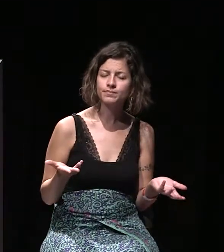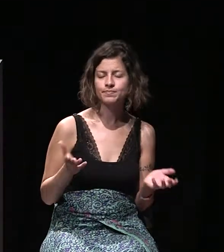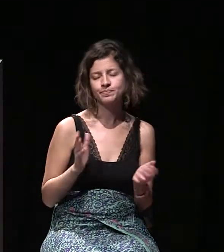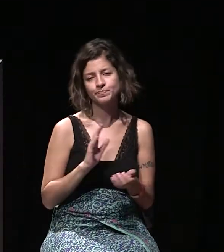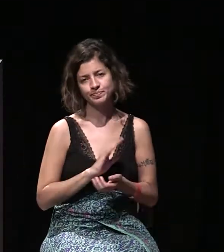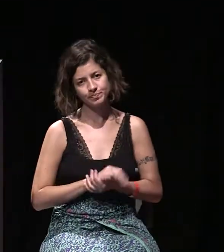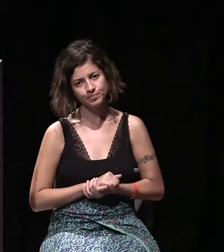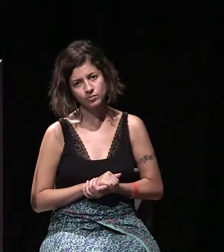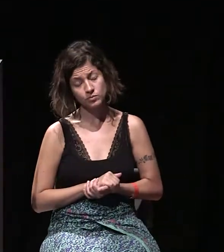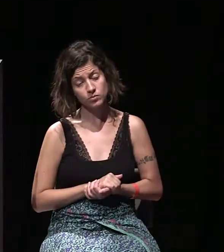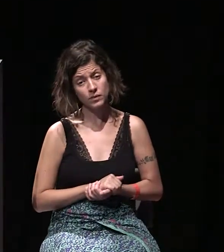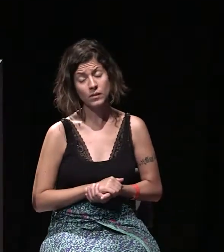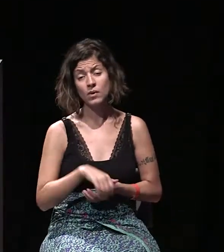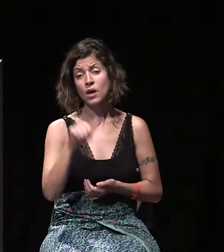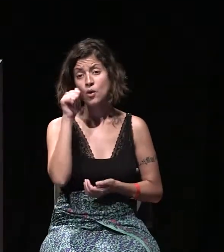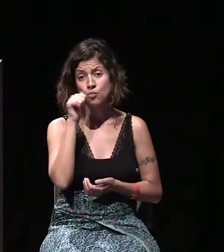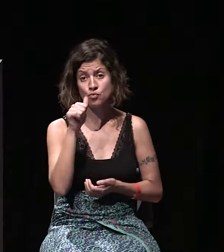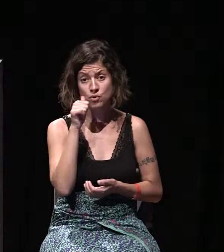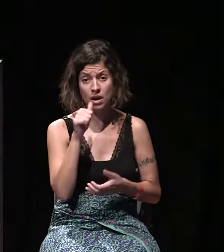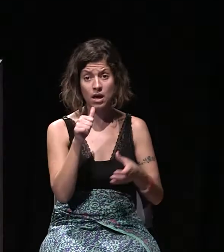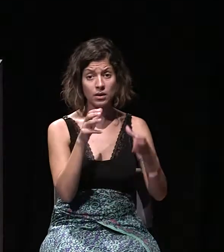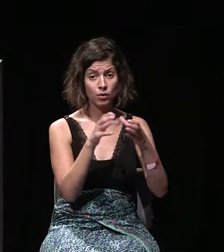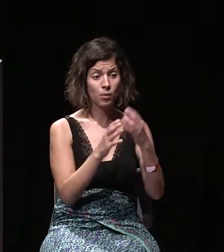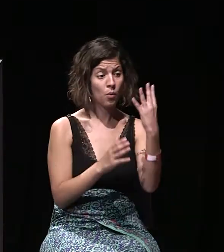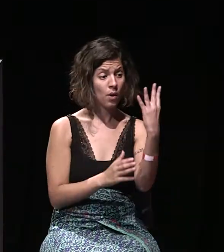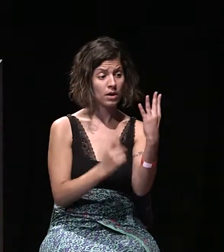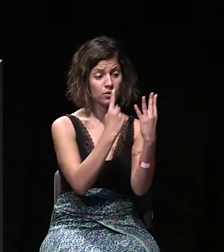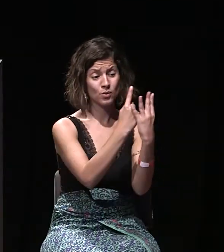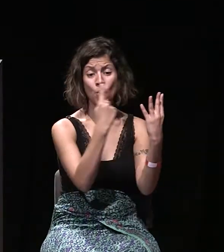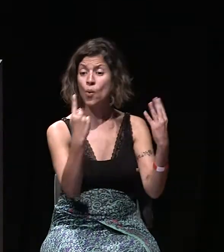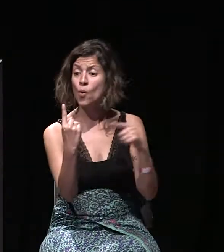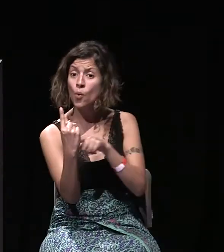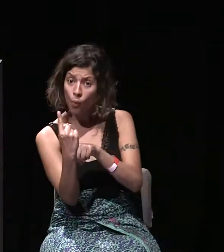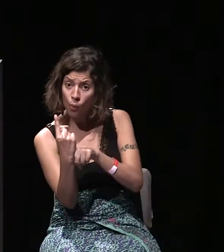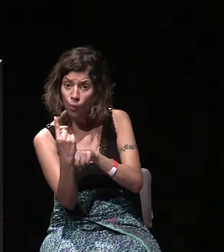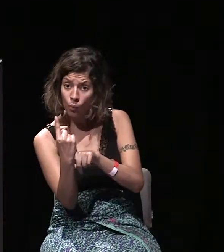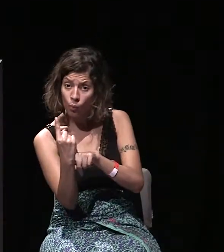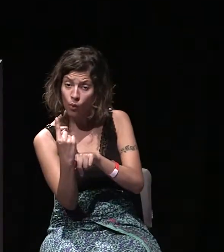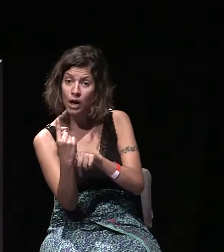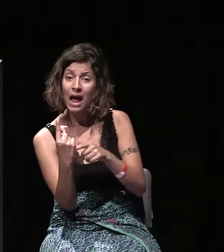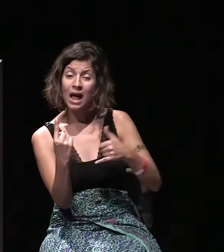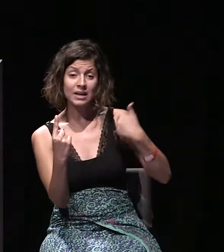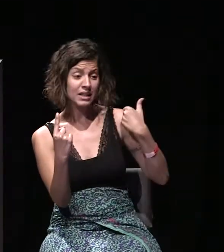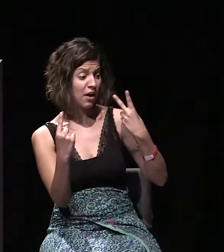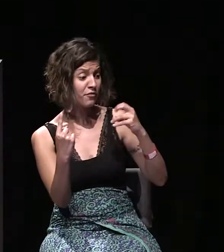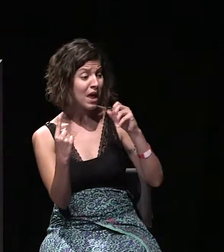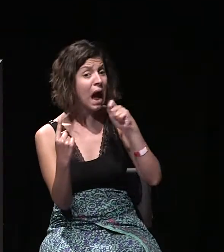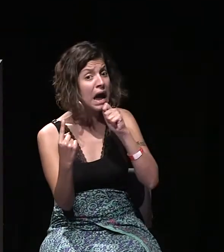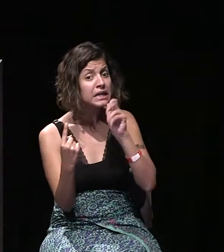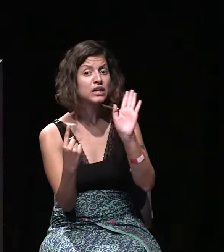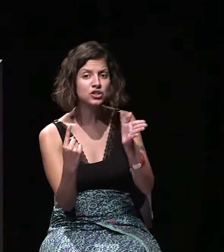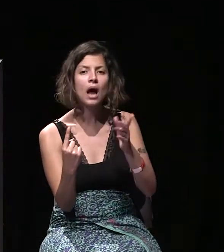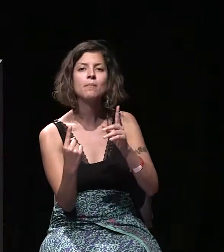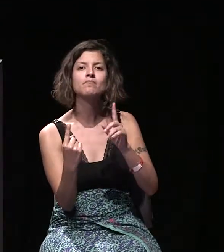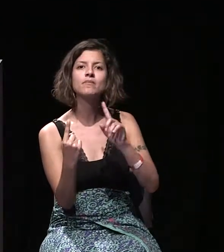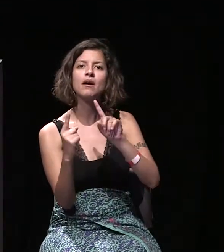cada 4 mulheres é mãe antes de completar 20 anos. O que significa? Isso